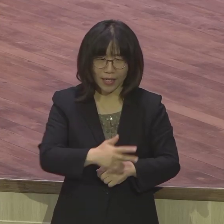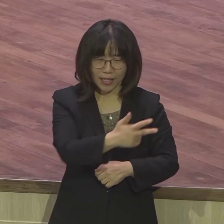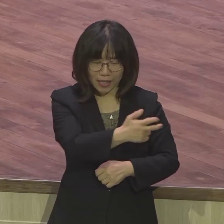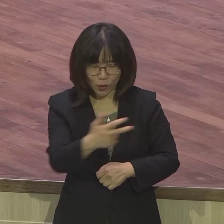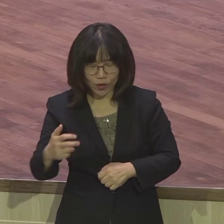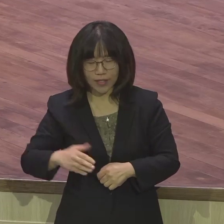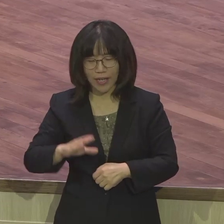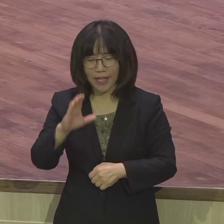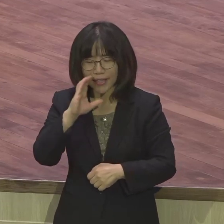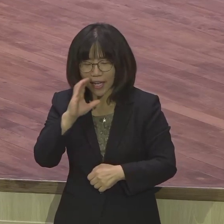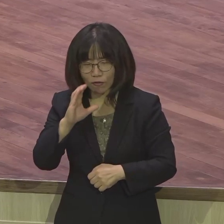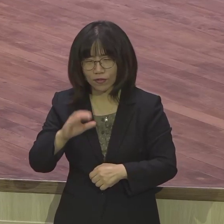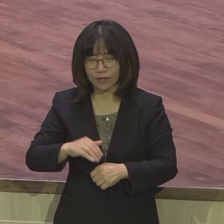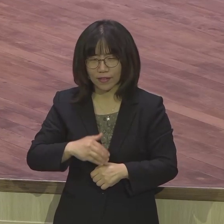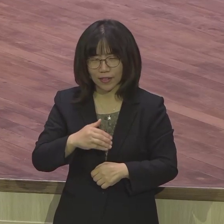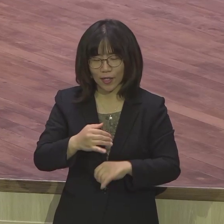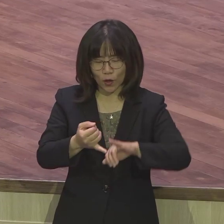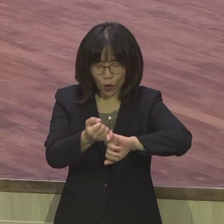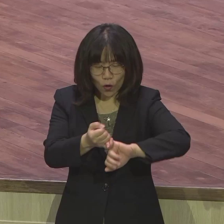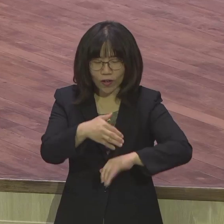가세요.